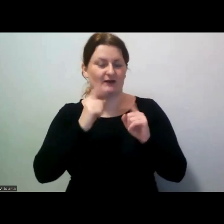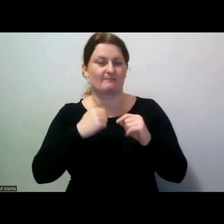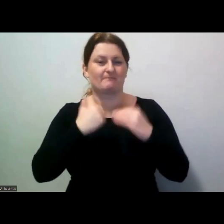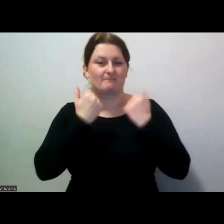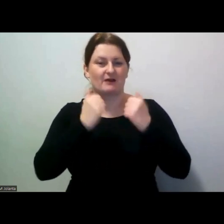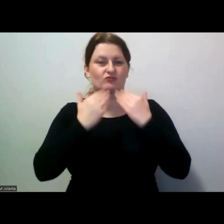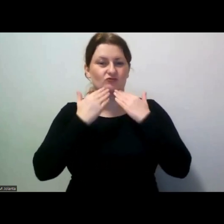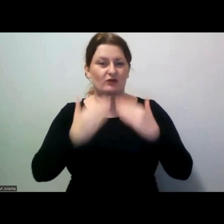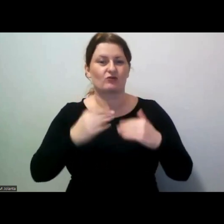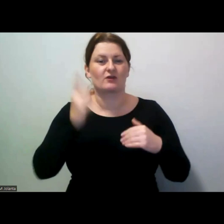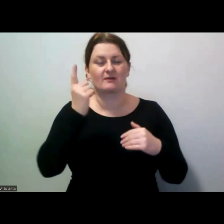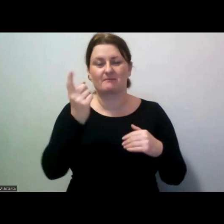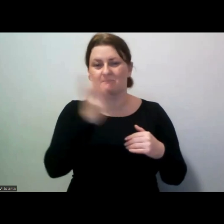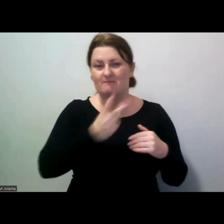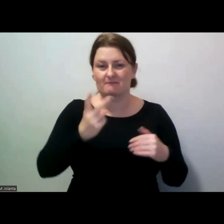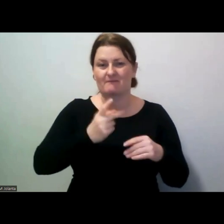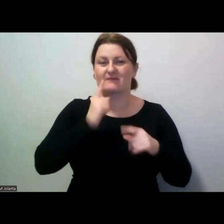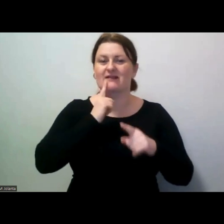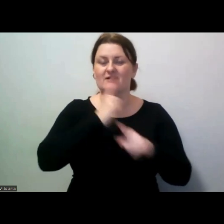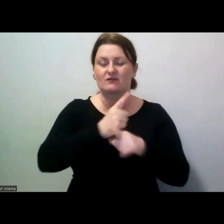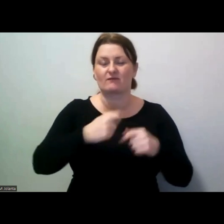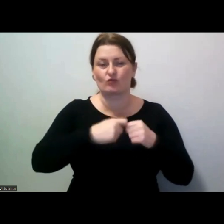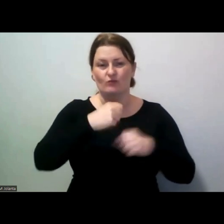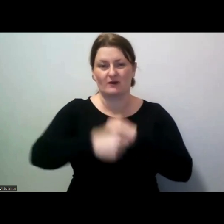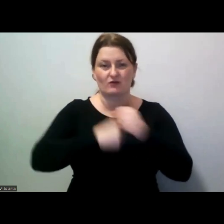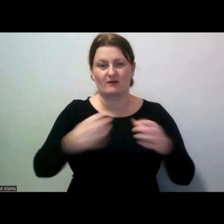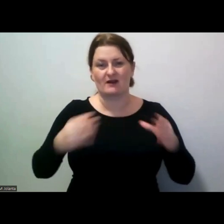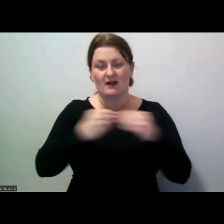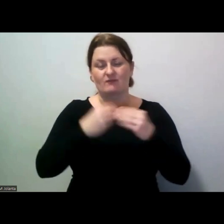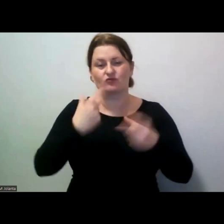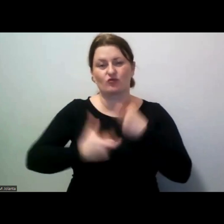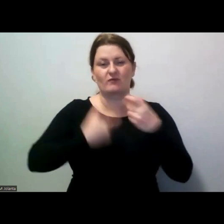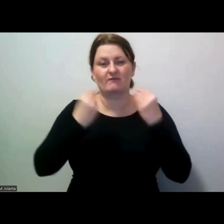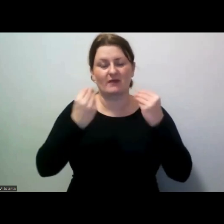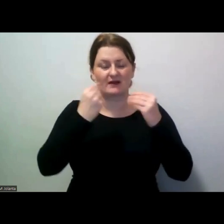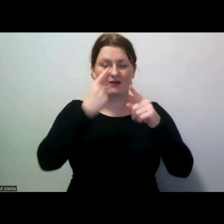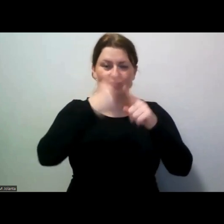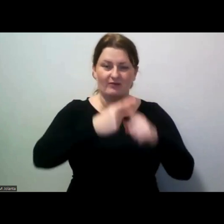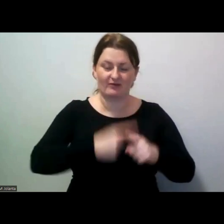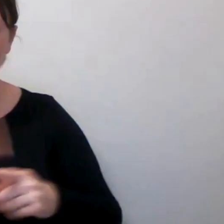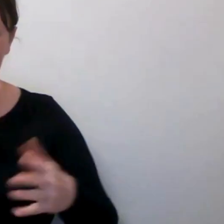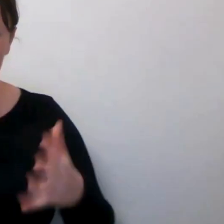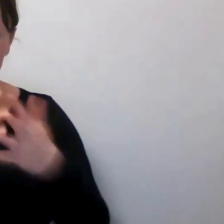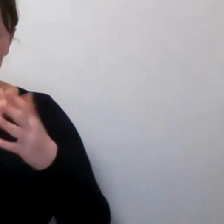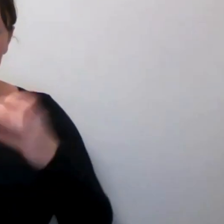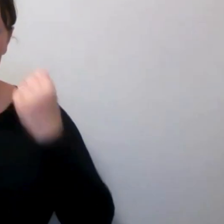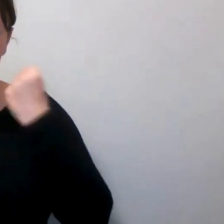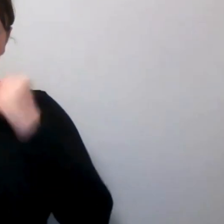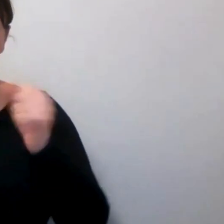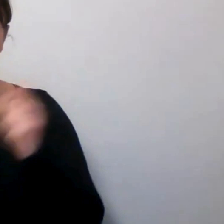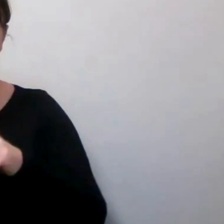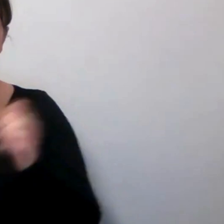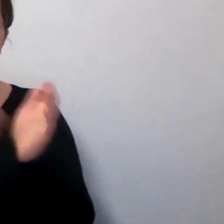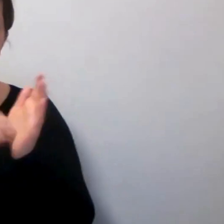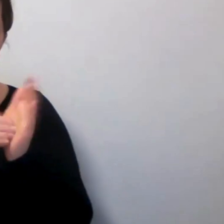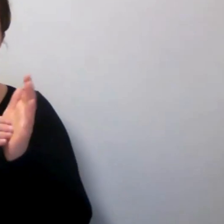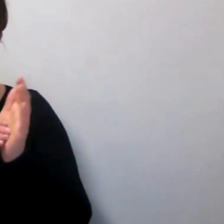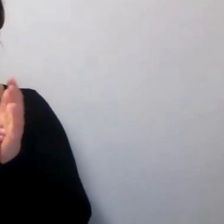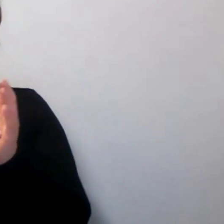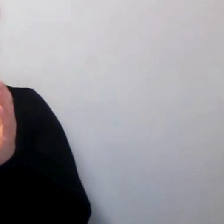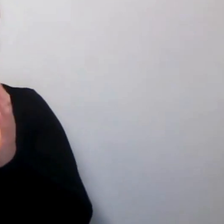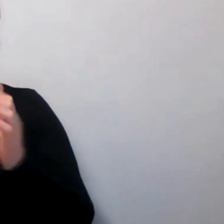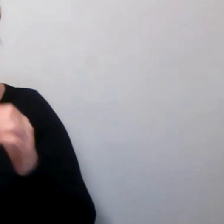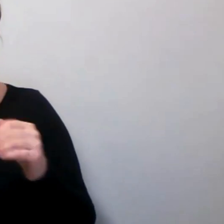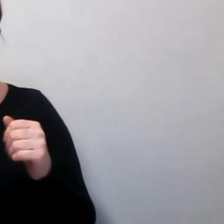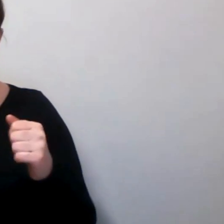że zdecydowały się panie z nami współpracować i zrobić to świetne narzędzie, bo jest bardzo potrzebne i same też panie mówią, chociażby przed chwilą, jak